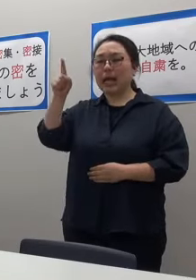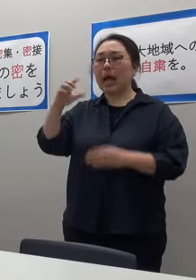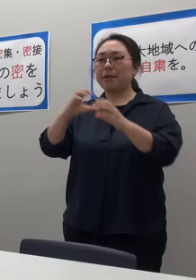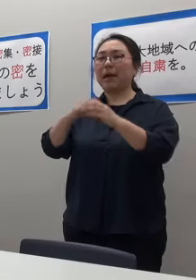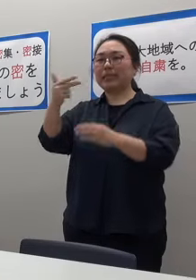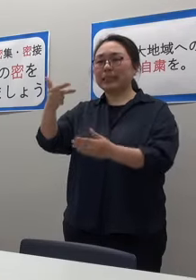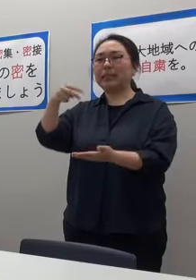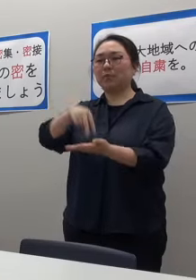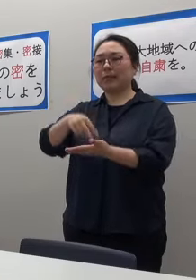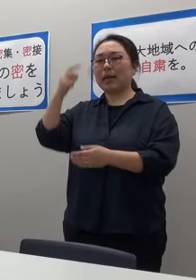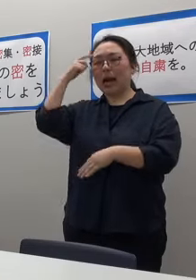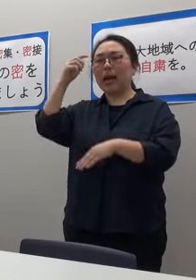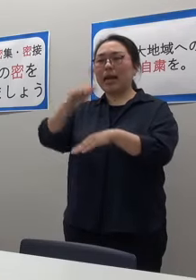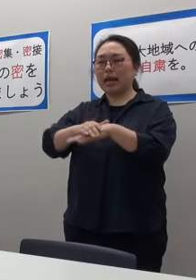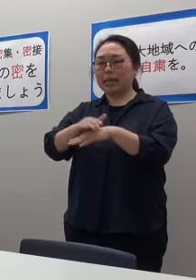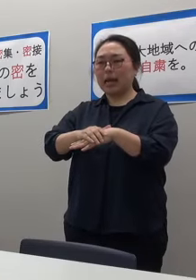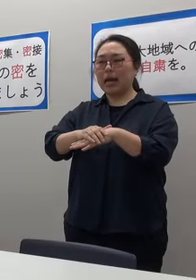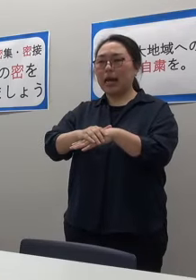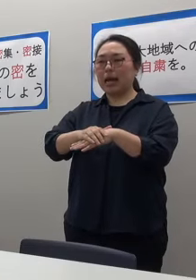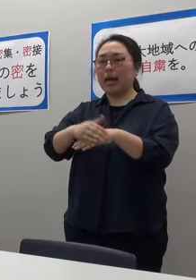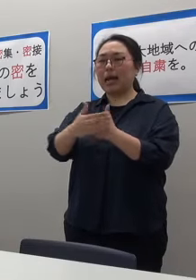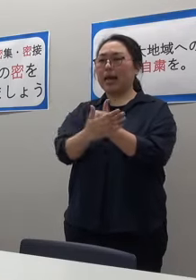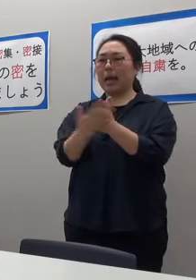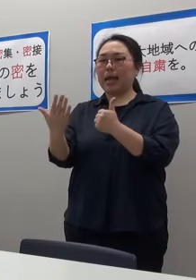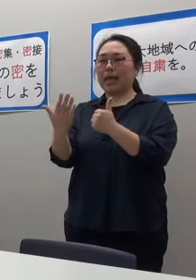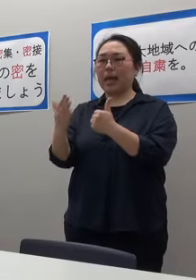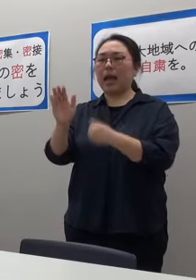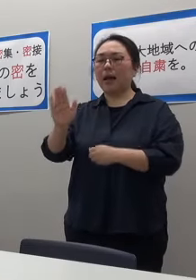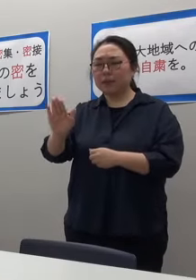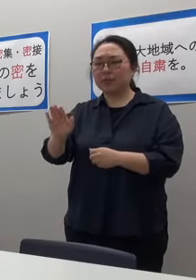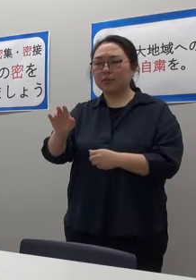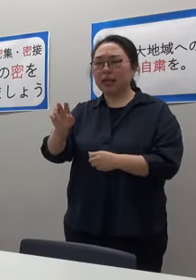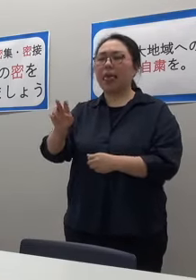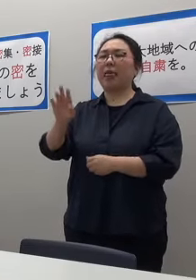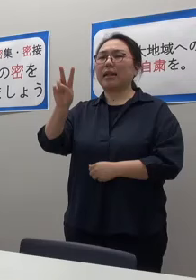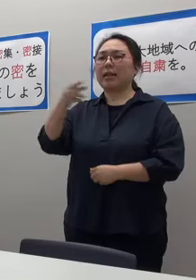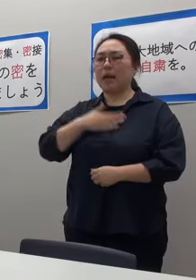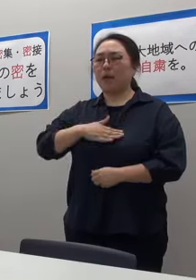針につきましては記者会見をさせていただきますので、どうぞご理解いただきたいと思います。